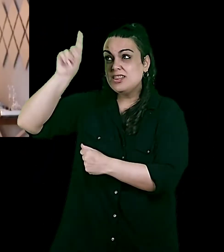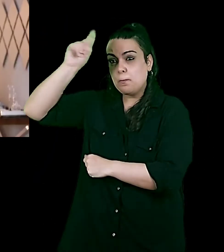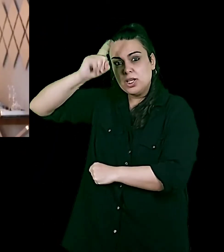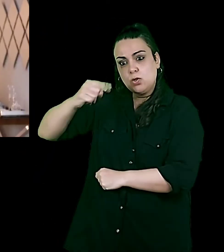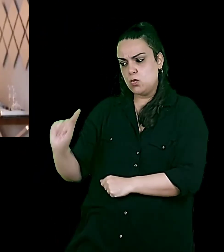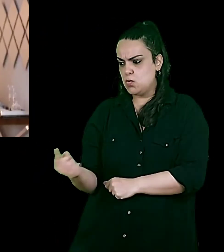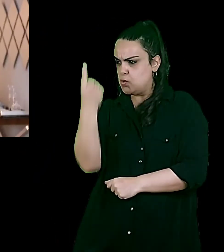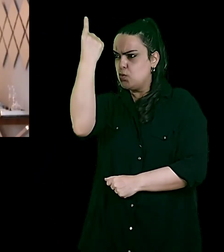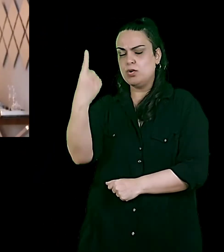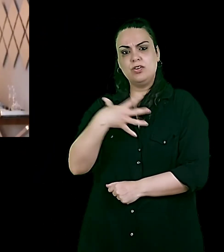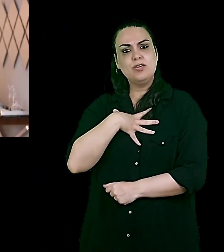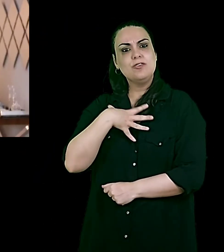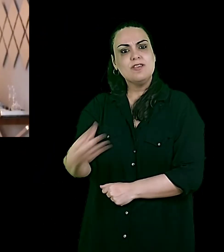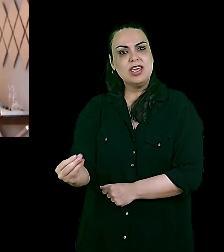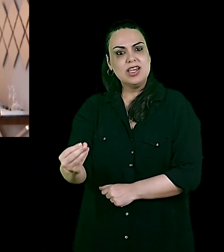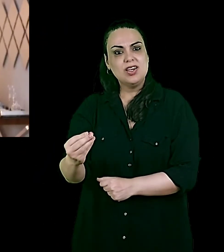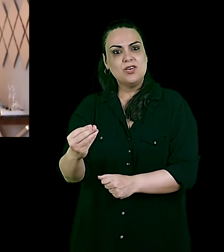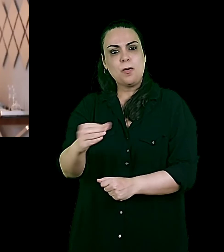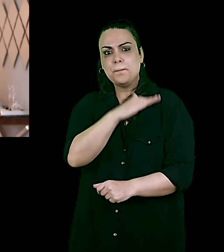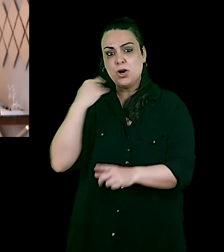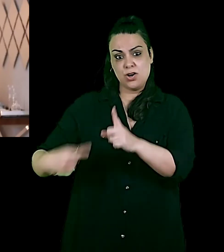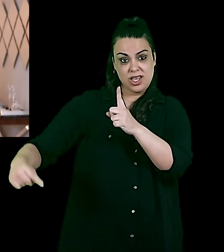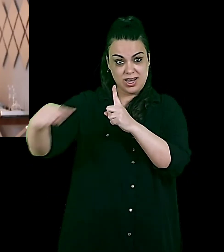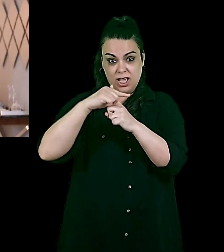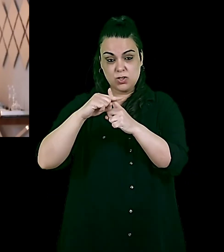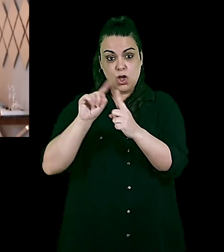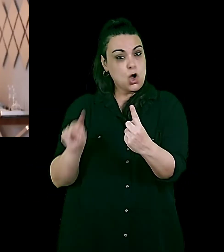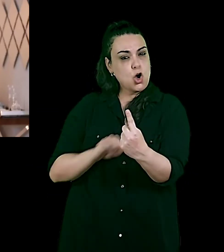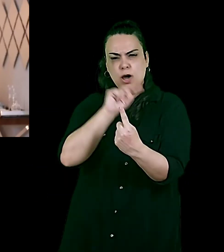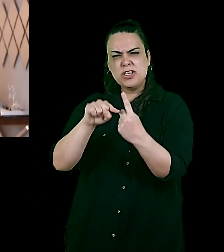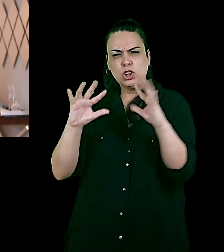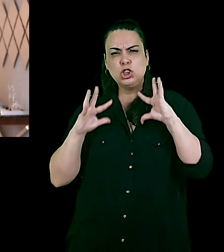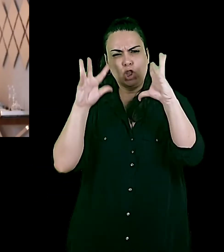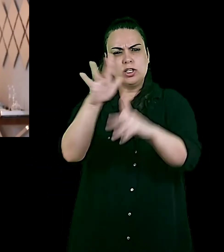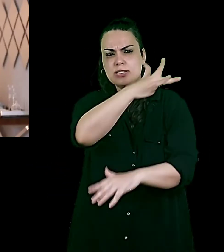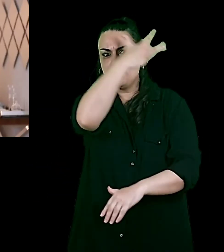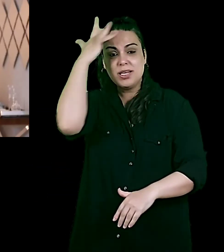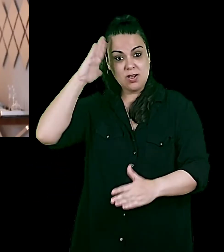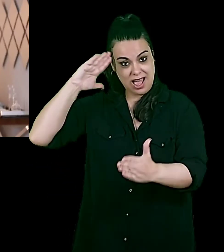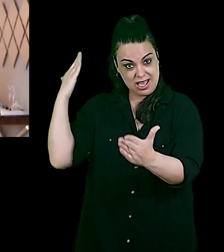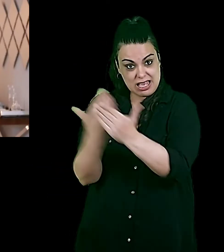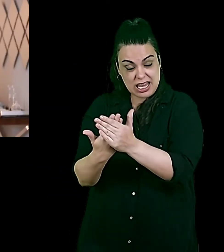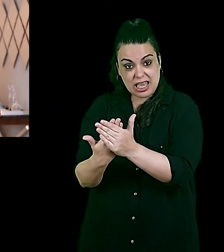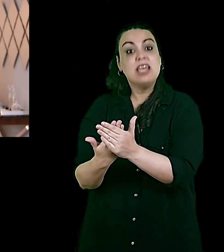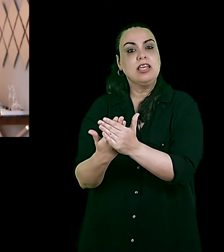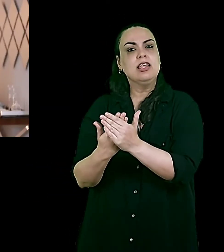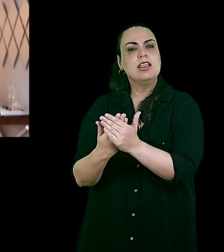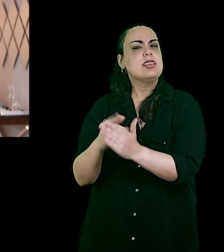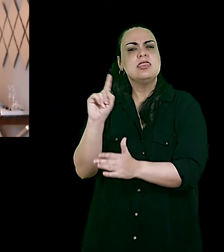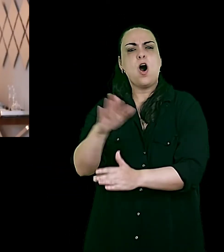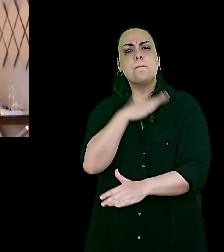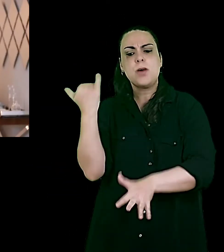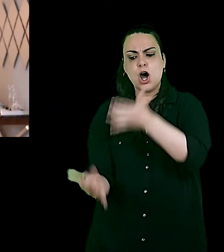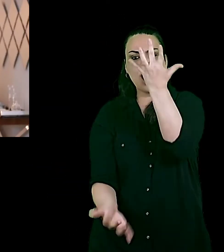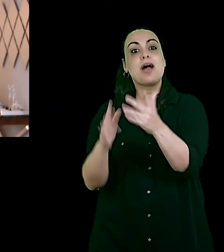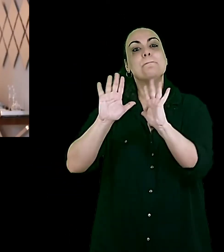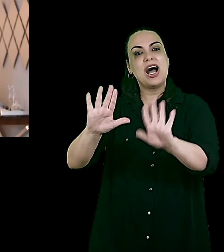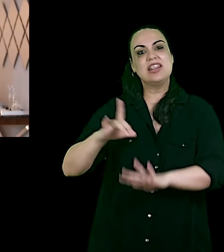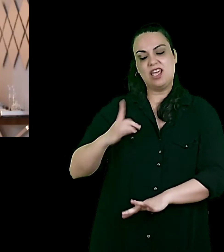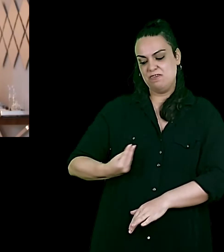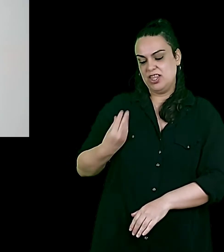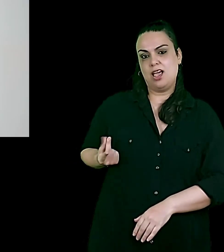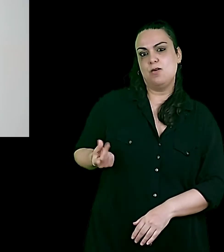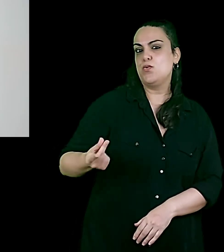Filho unigênito, para que todo aquele que nele crê não pereça, mas tenha vida eterna. O que é isso? Jesus é o verbo vivo feito em carne. Ele é a